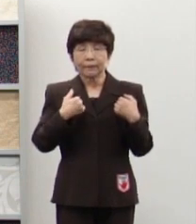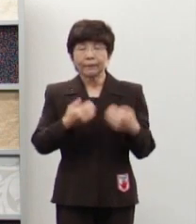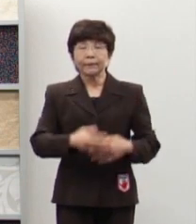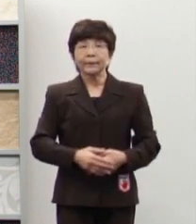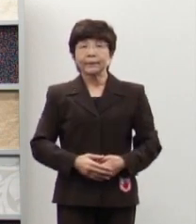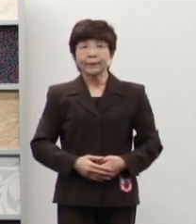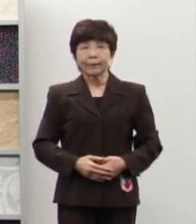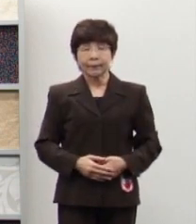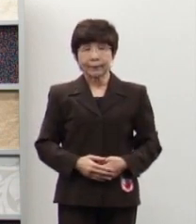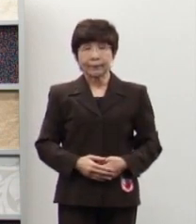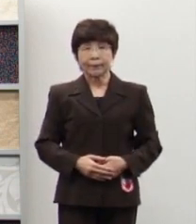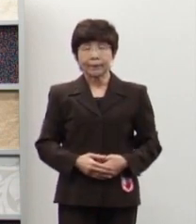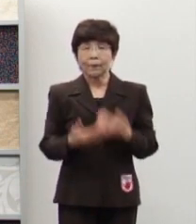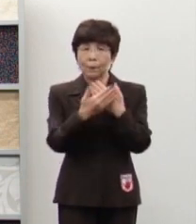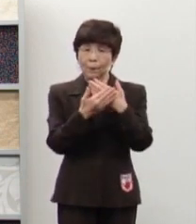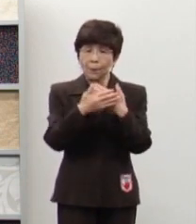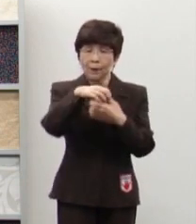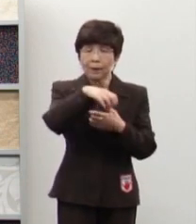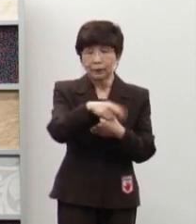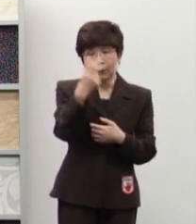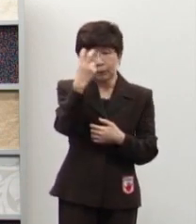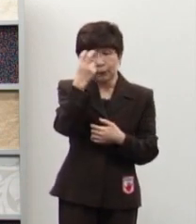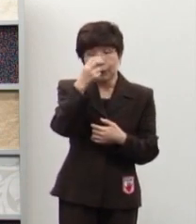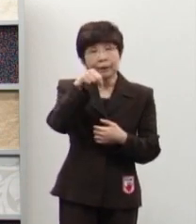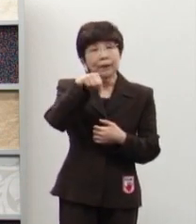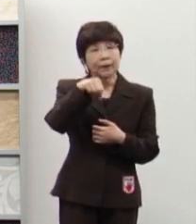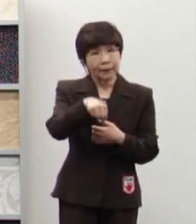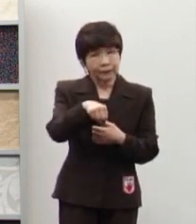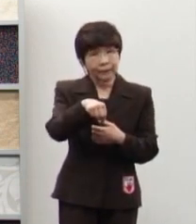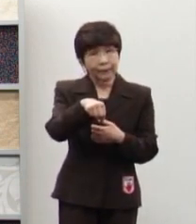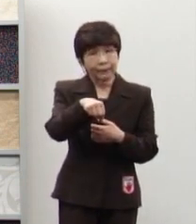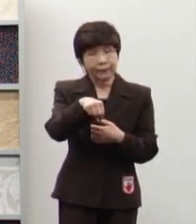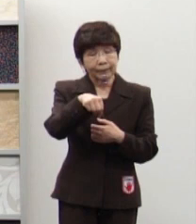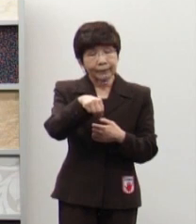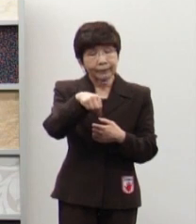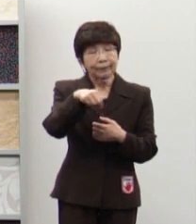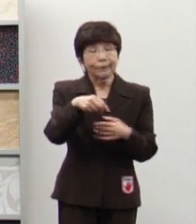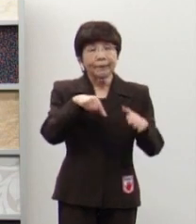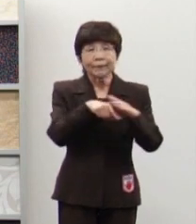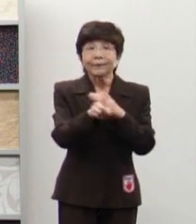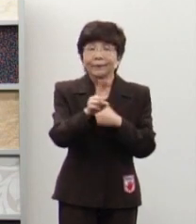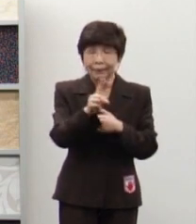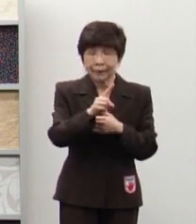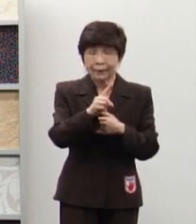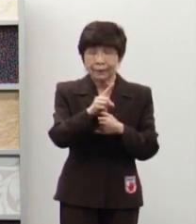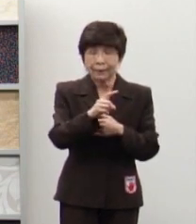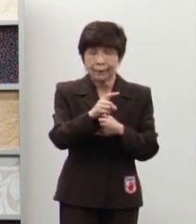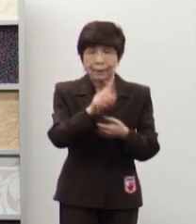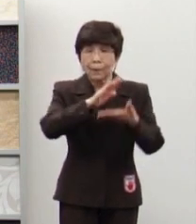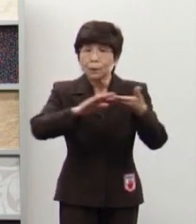そこで保健所が行う積極的疫学調査、すなわち